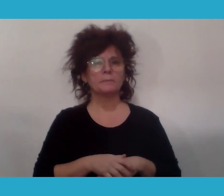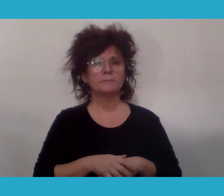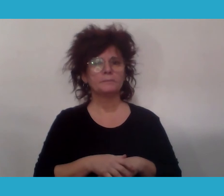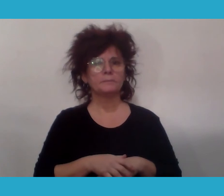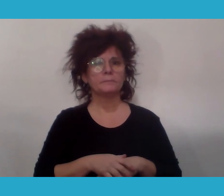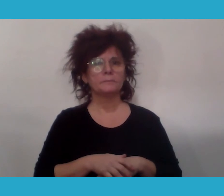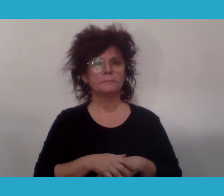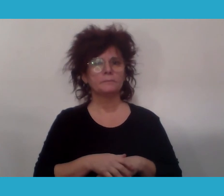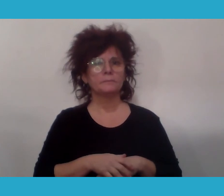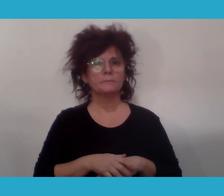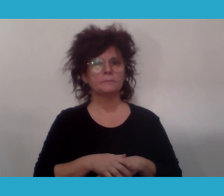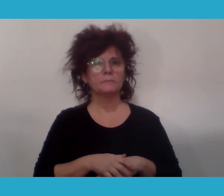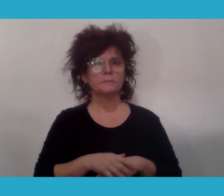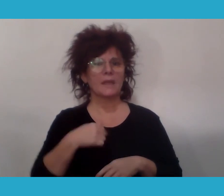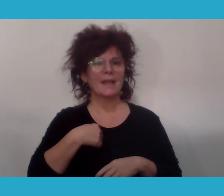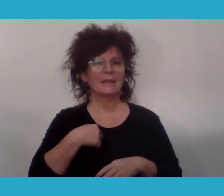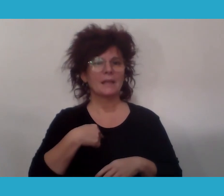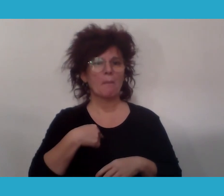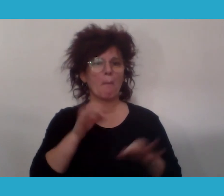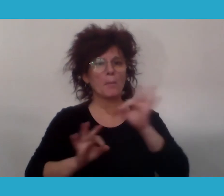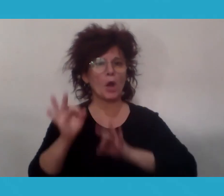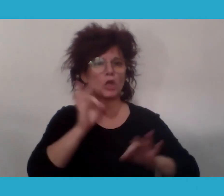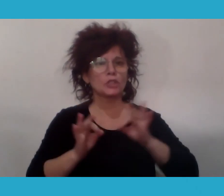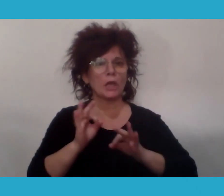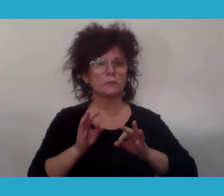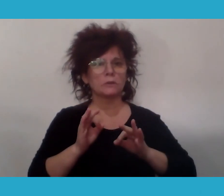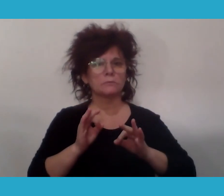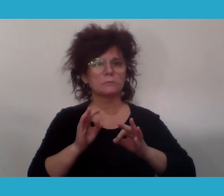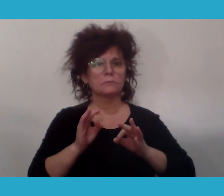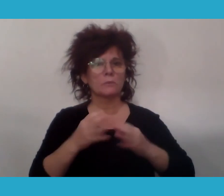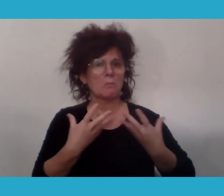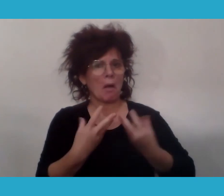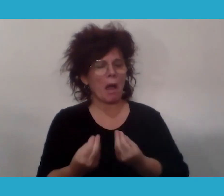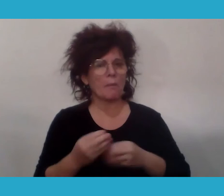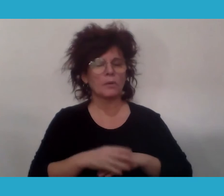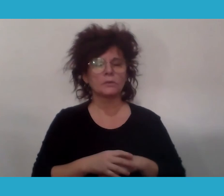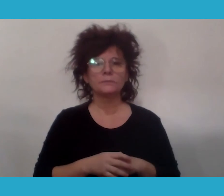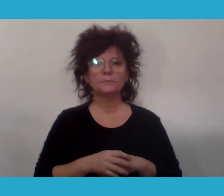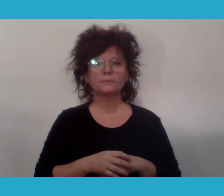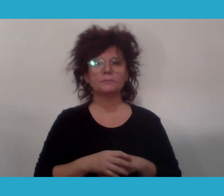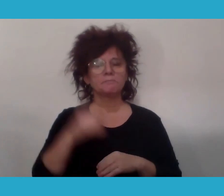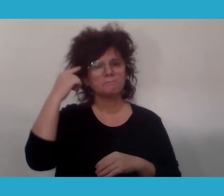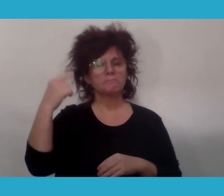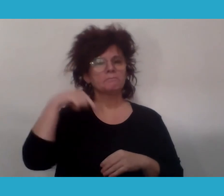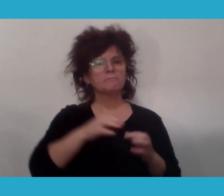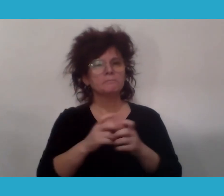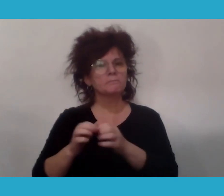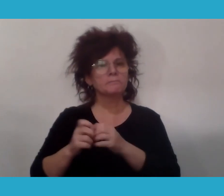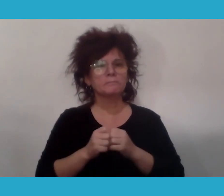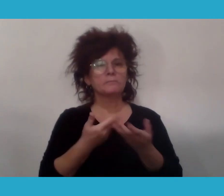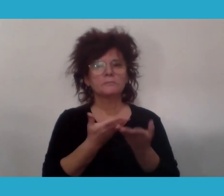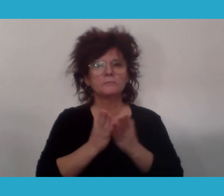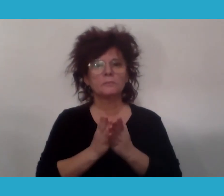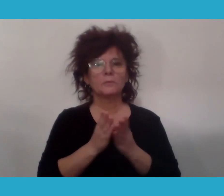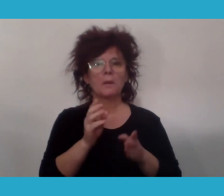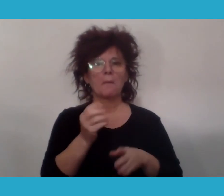de quienes quieren apoyar este proyecto, dado que atentan con la salud, la calidad de vida y contra su persona. Considera que esta audiencia pública carece